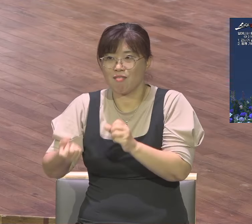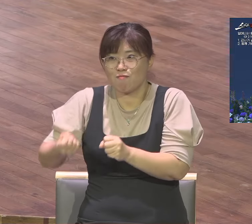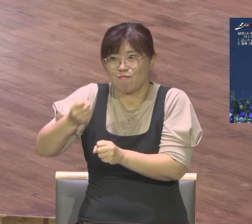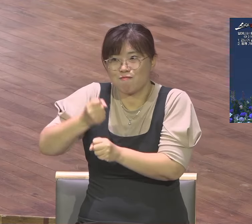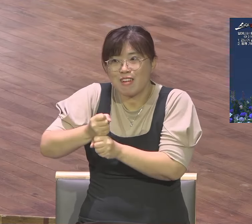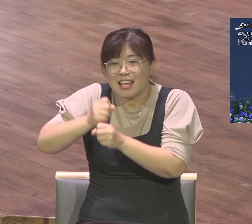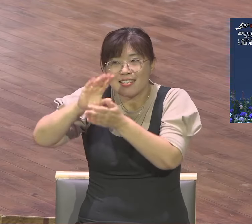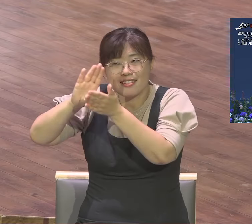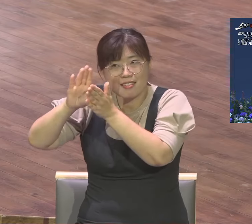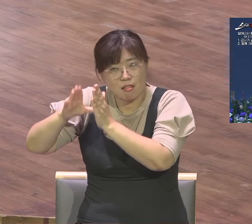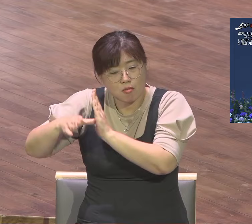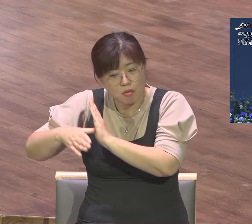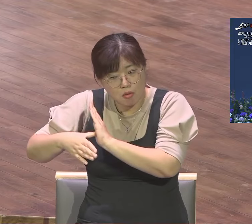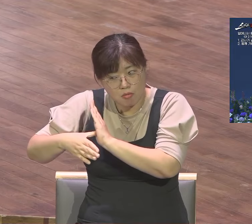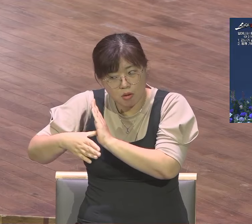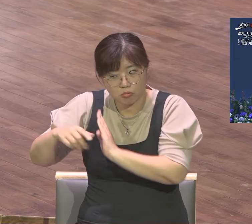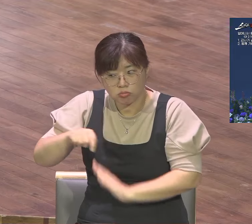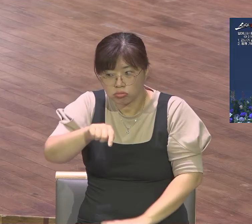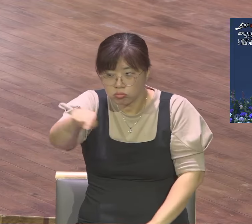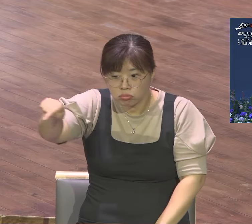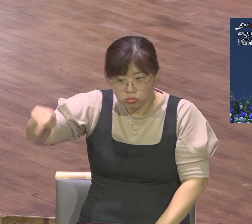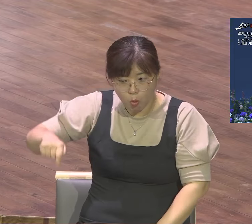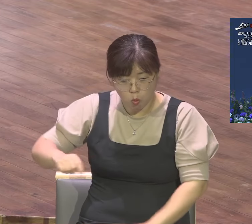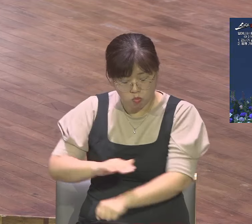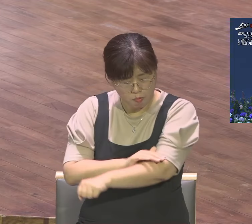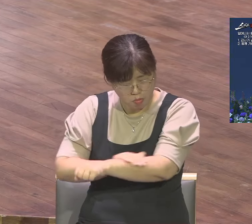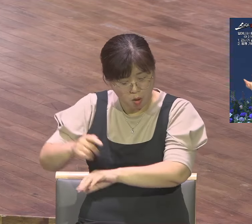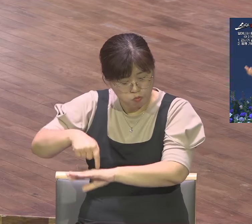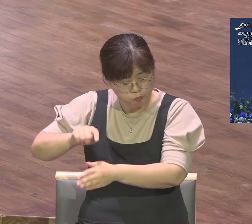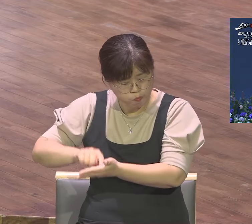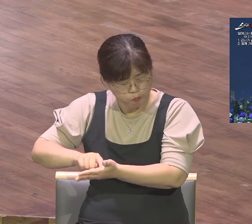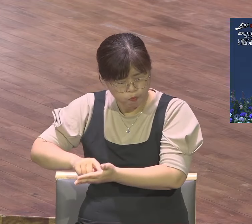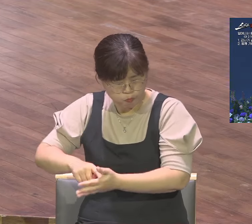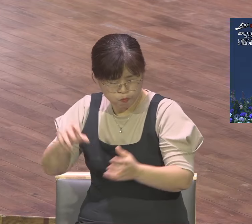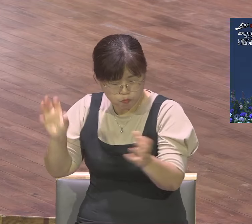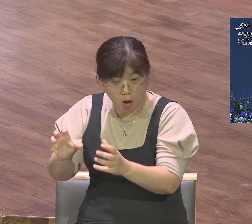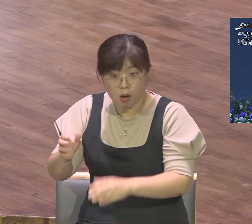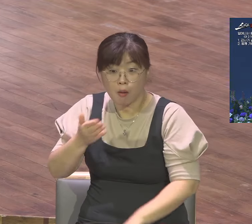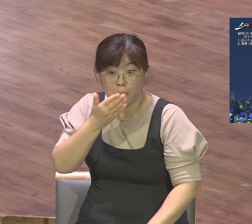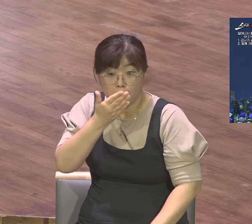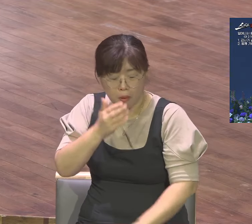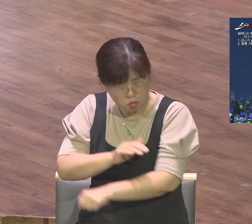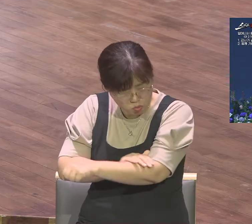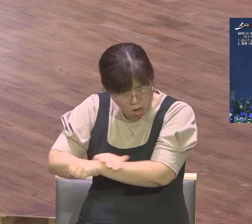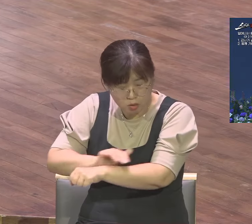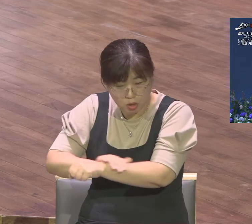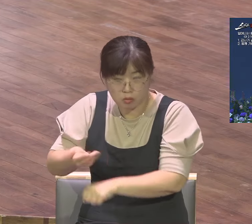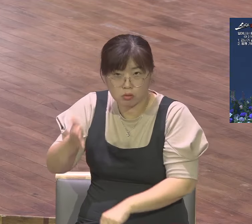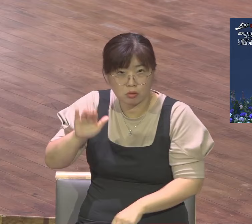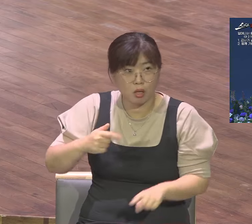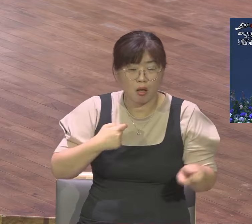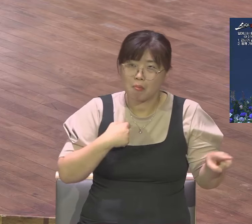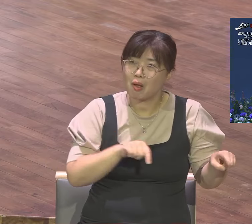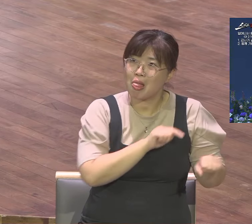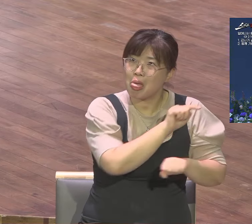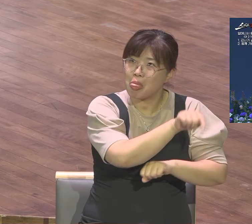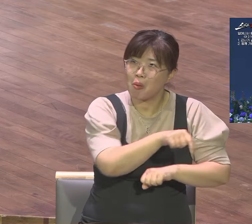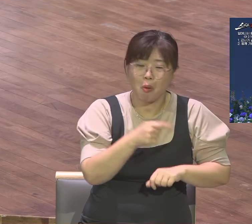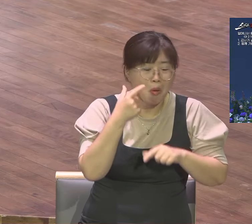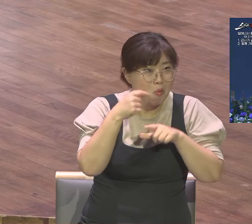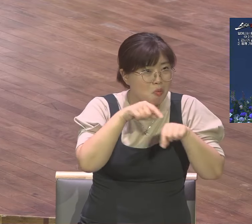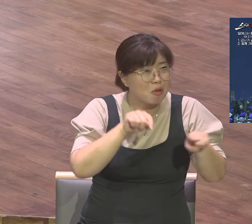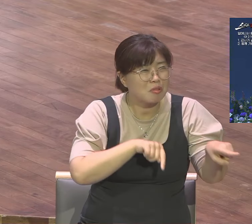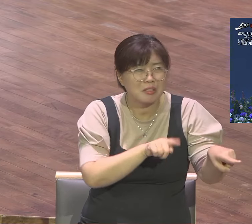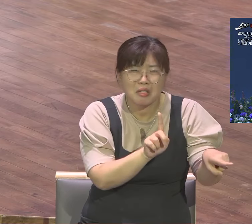해외에서 막 보냅니다. 보내가 온갖 소리를 다 합니다. 지금 다 듣고 보고 있어. 제가 모르는 게 있는 것